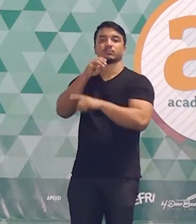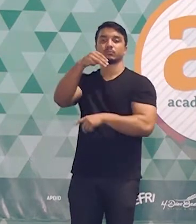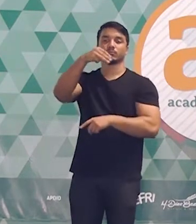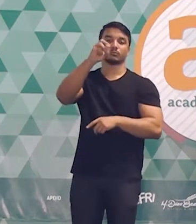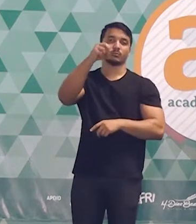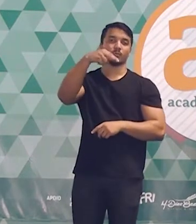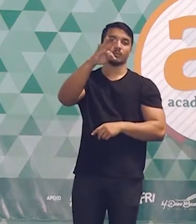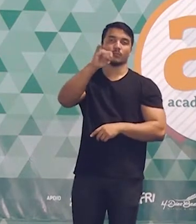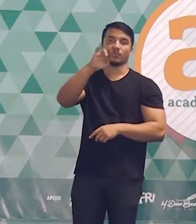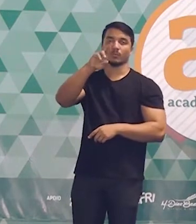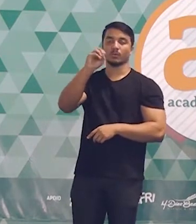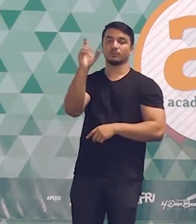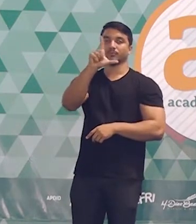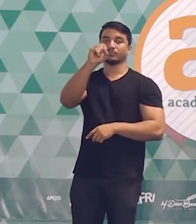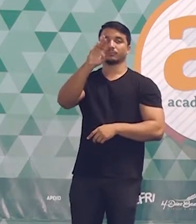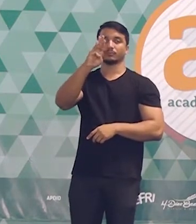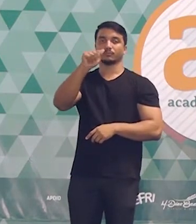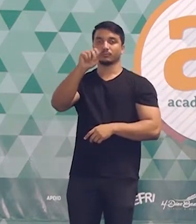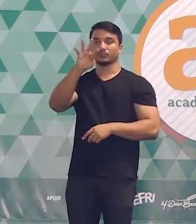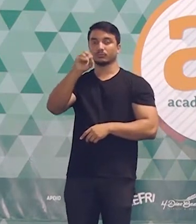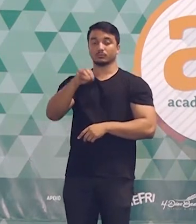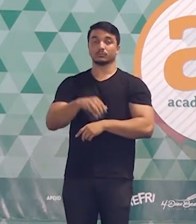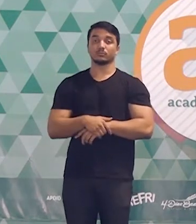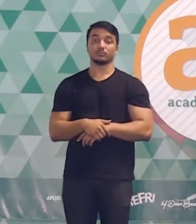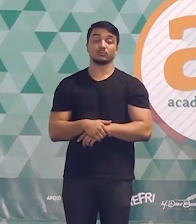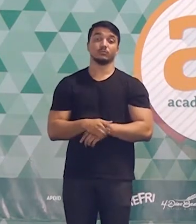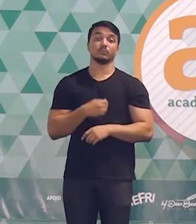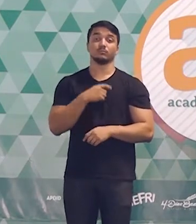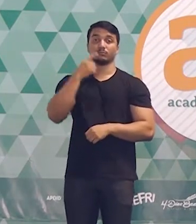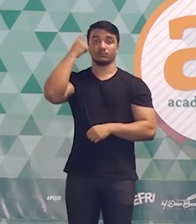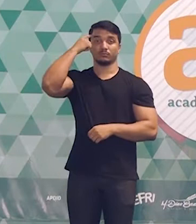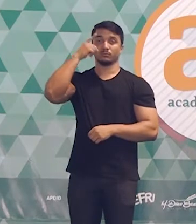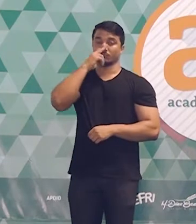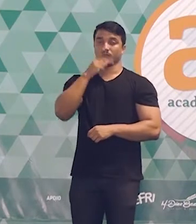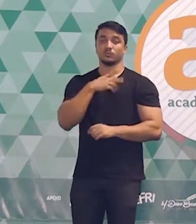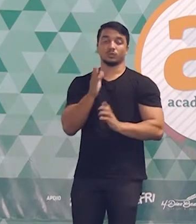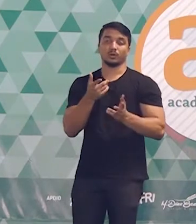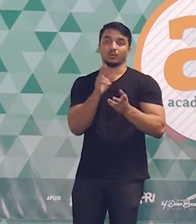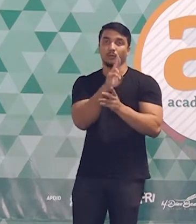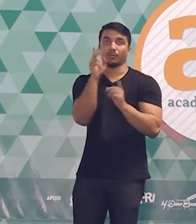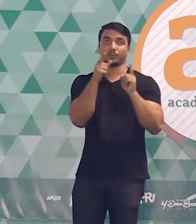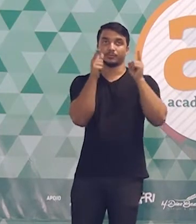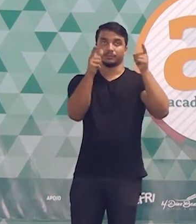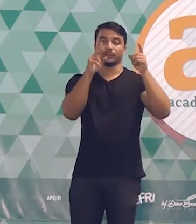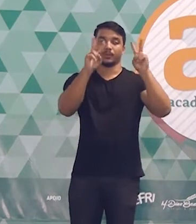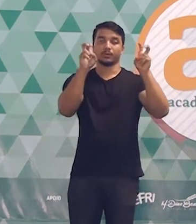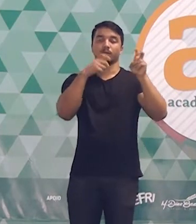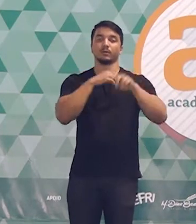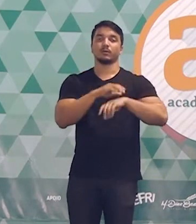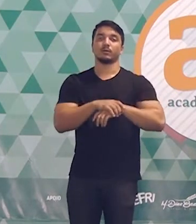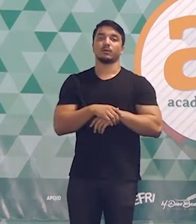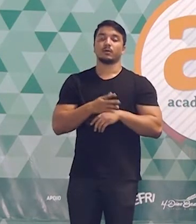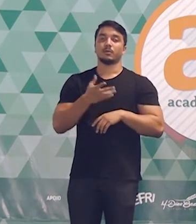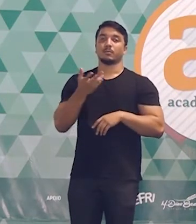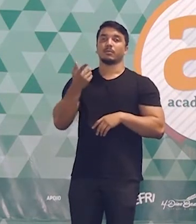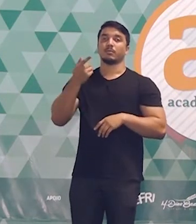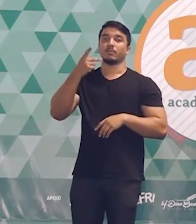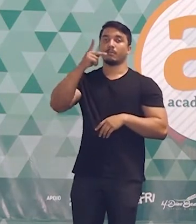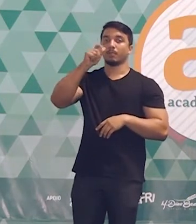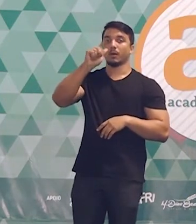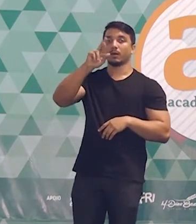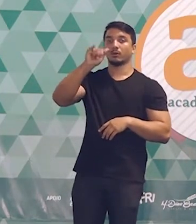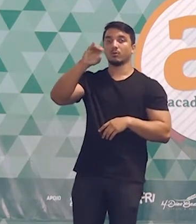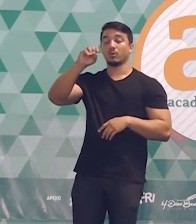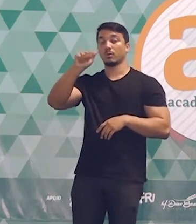Lobato realizou da exposição de Anita Malfatti já é bem sugestivo. O título é Paranoia